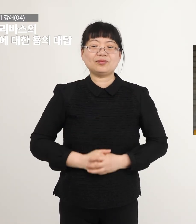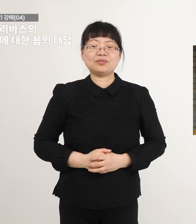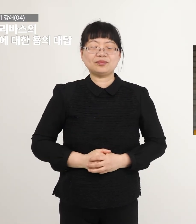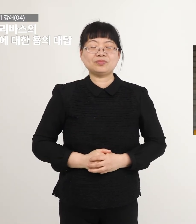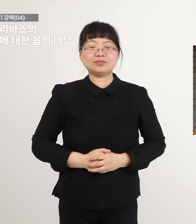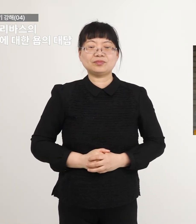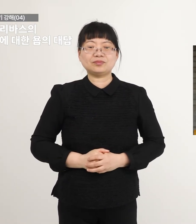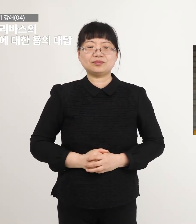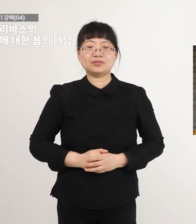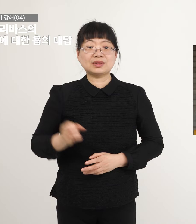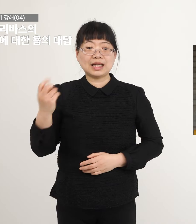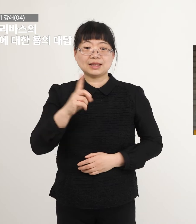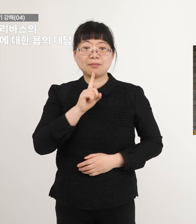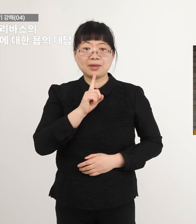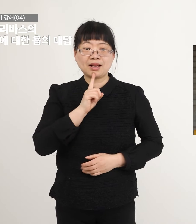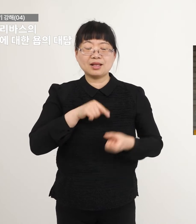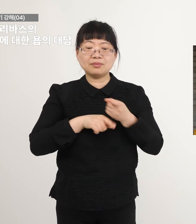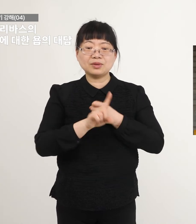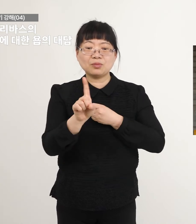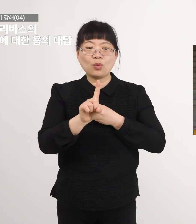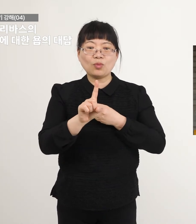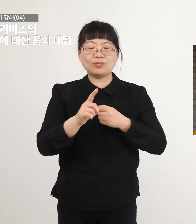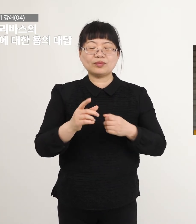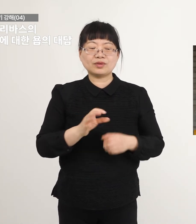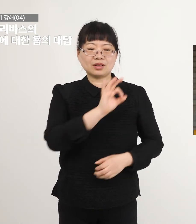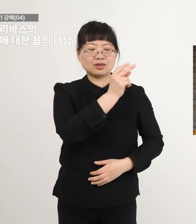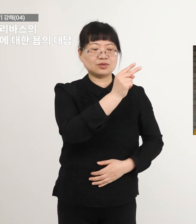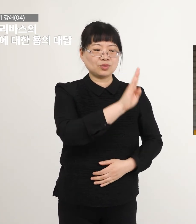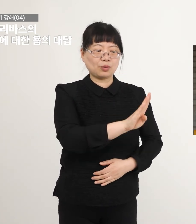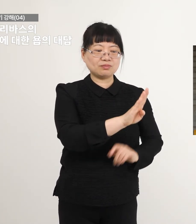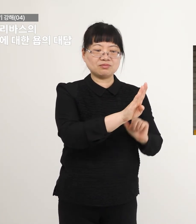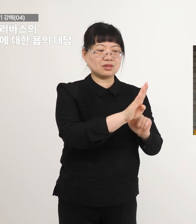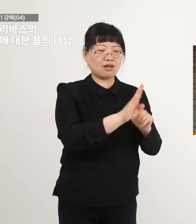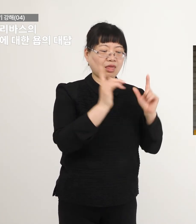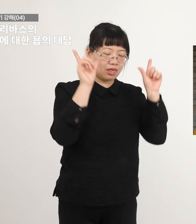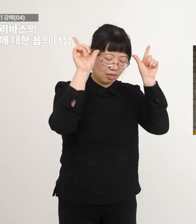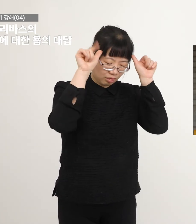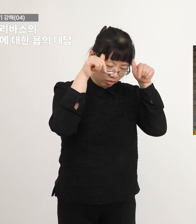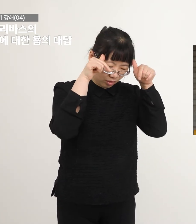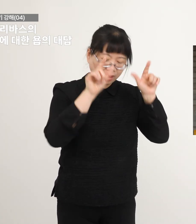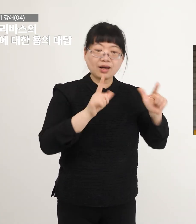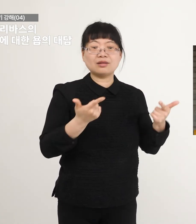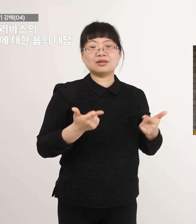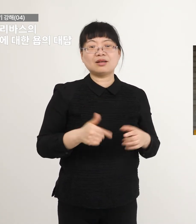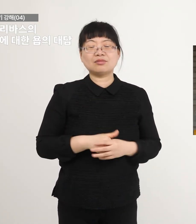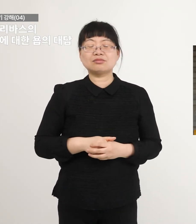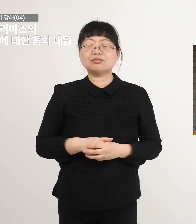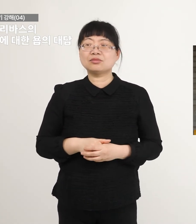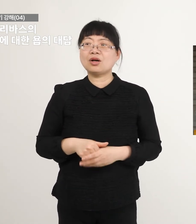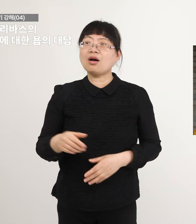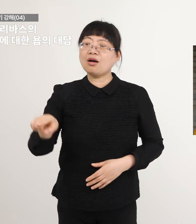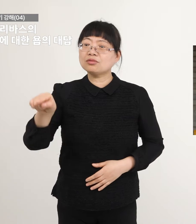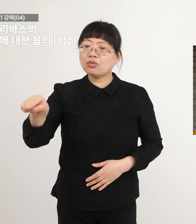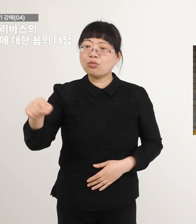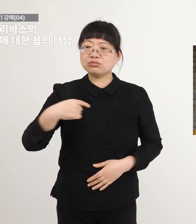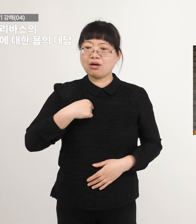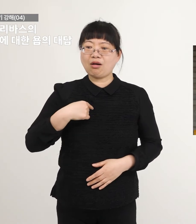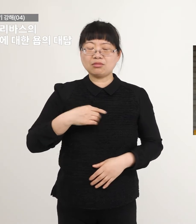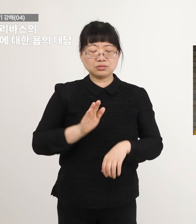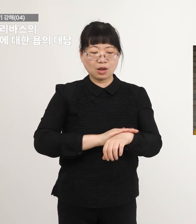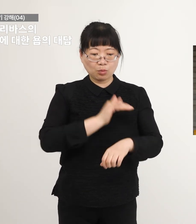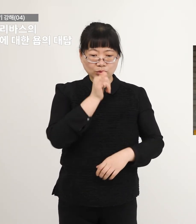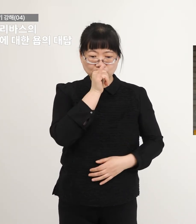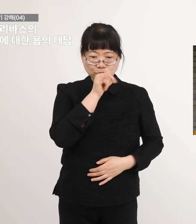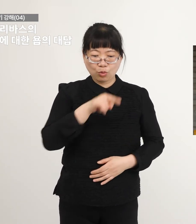이 말은 욥이 물러나지 않아요 지금. 그래, 너희들 나보고 뭐 잘못한 거